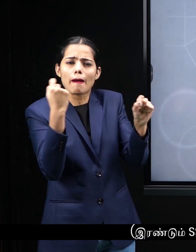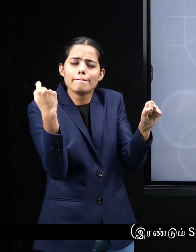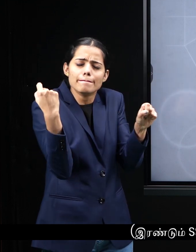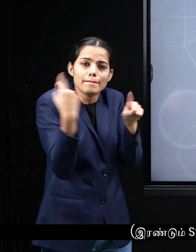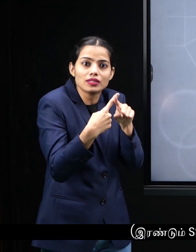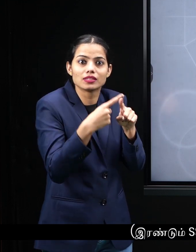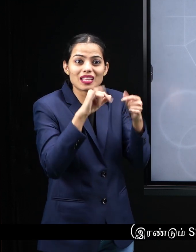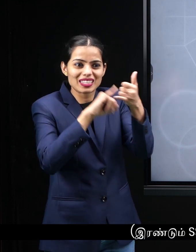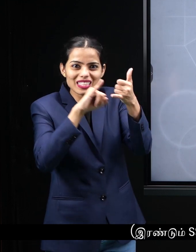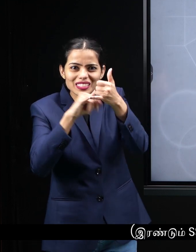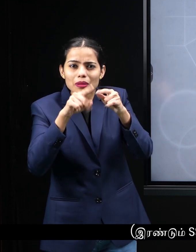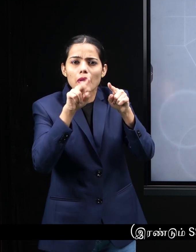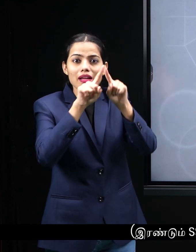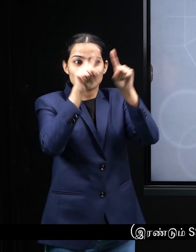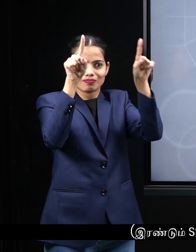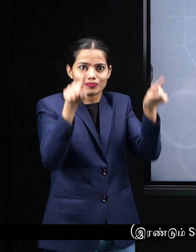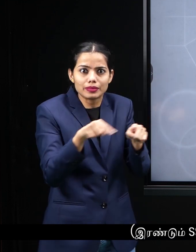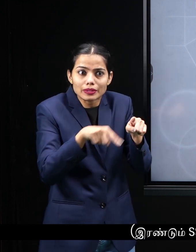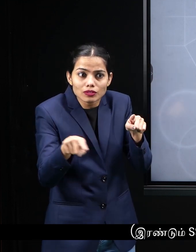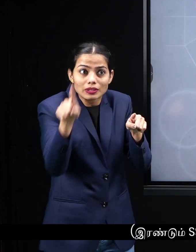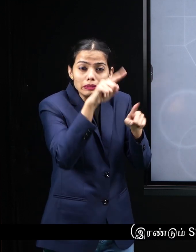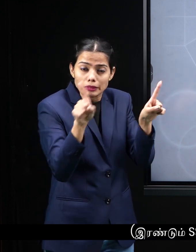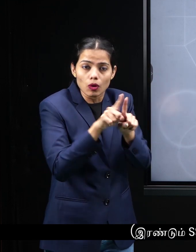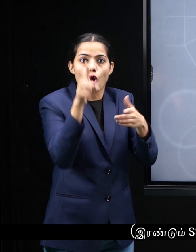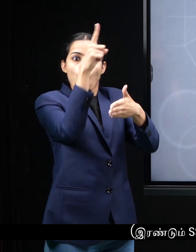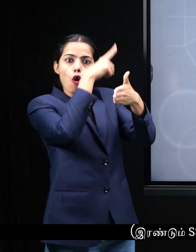அதாவது இரண்டும் SSS இணைக்க விதியின்படி ஒத்துப்போகின்றன.